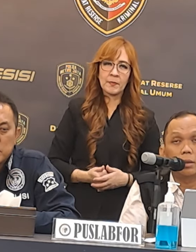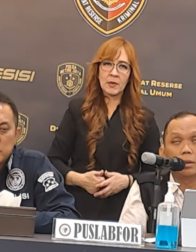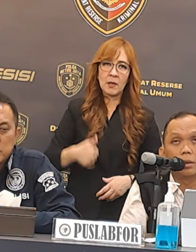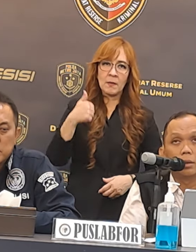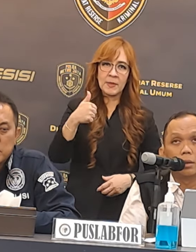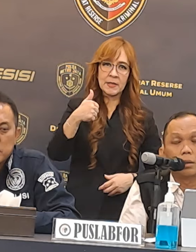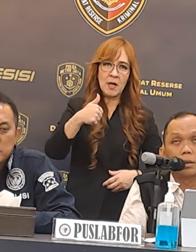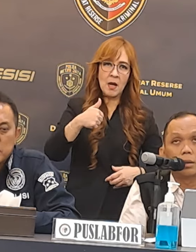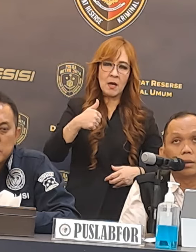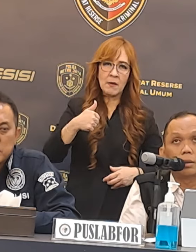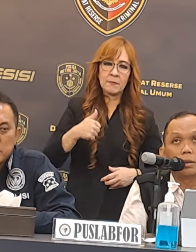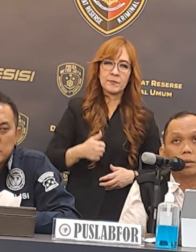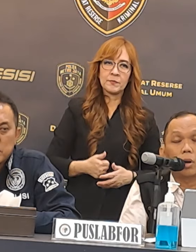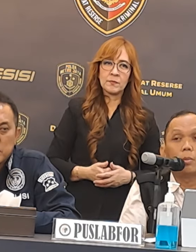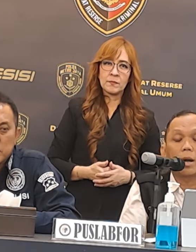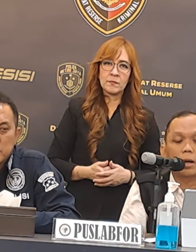samping